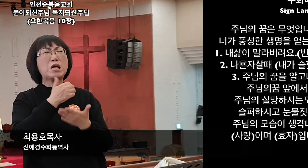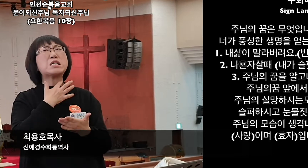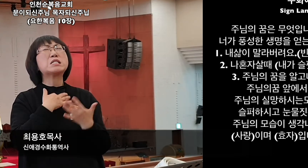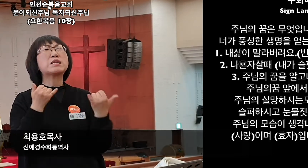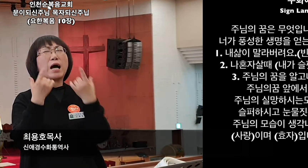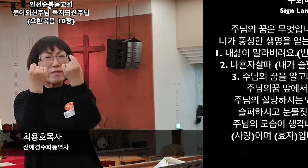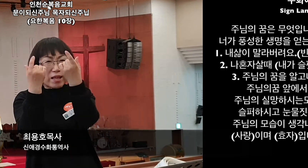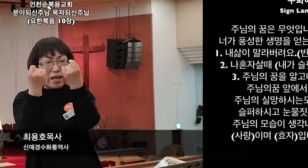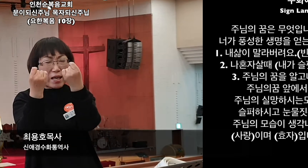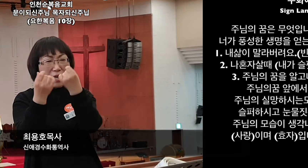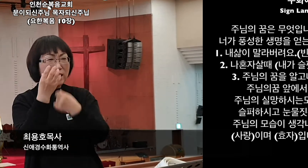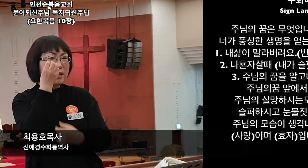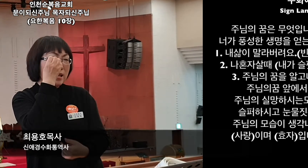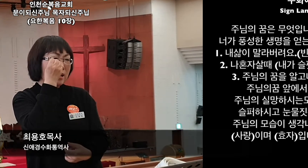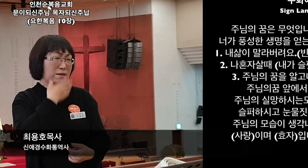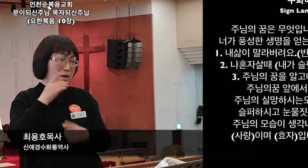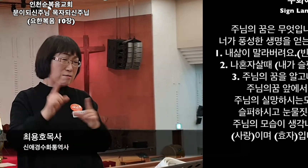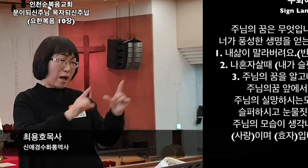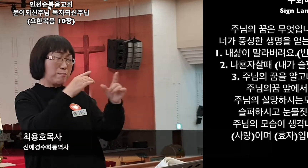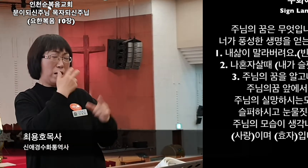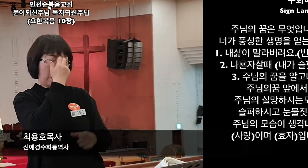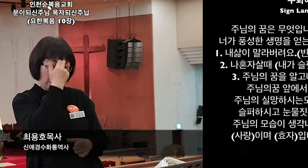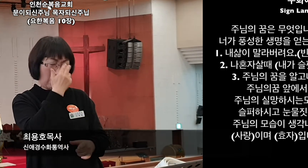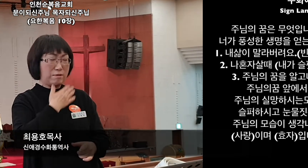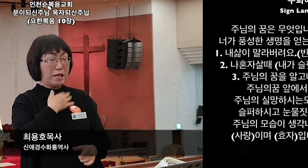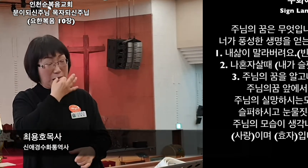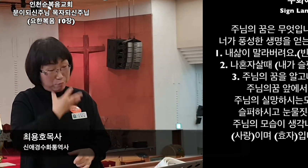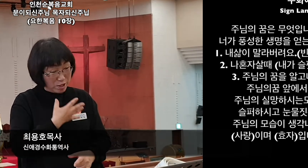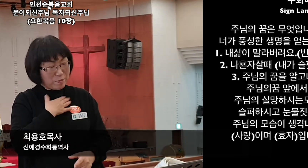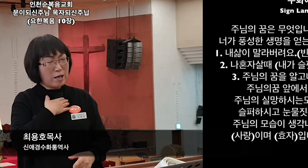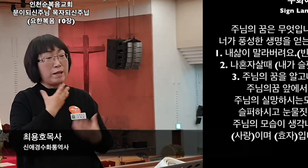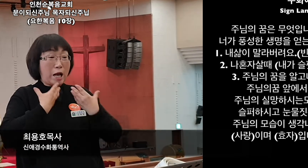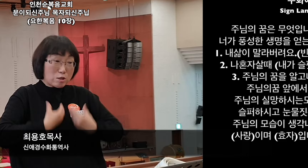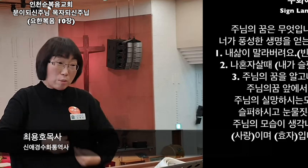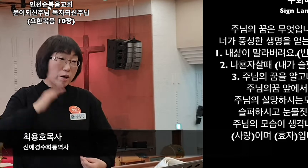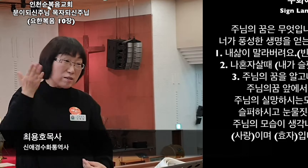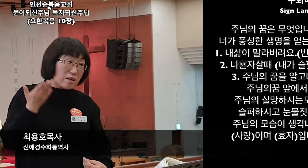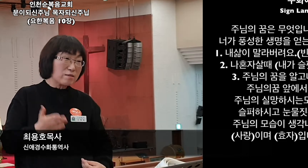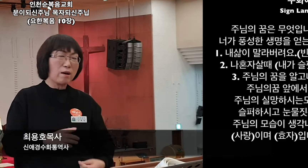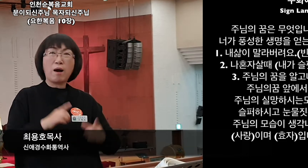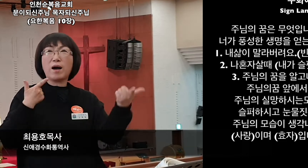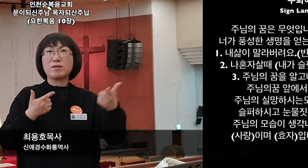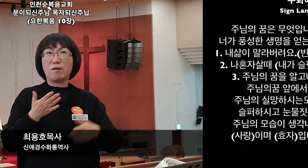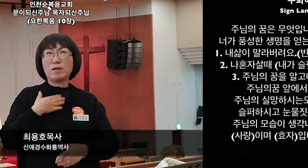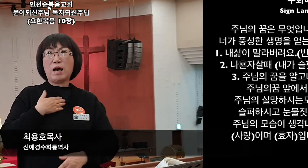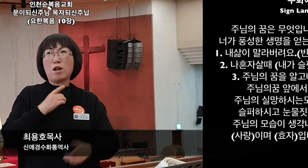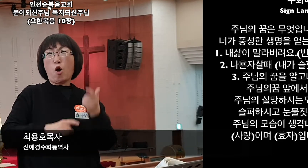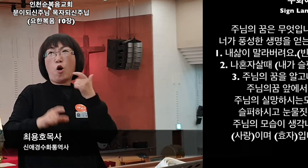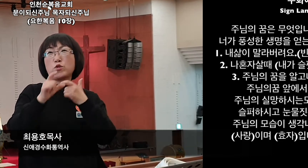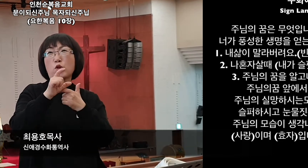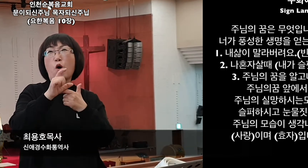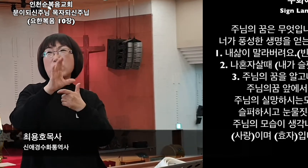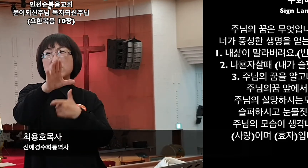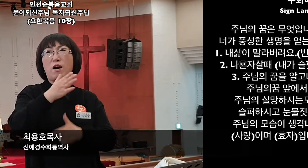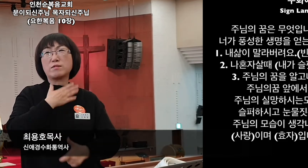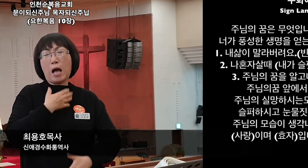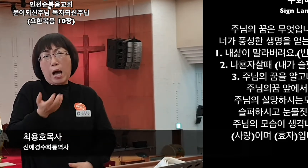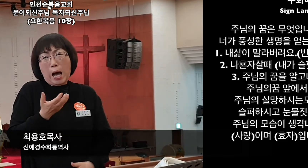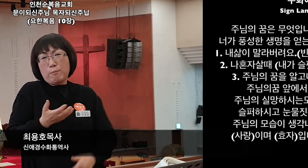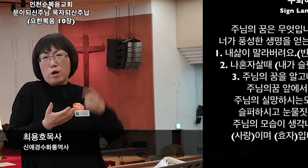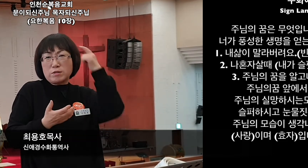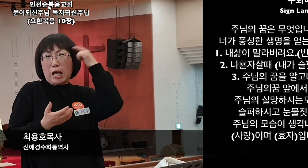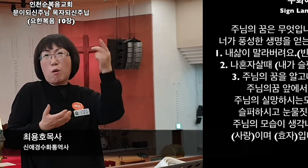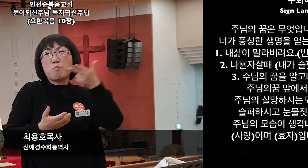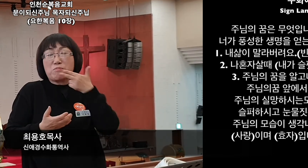죄스럽습니다. 이상하죠? 내 삶이 가난하고 내 삶이 힘들면 내가 절망해야 되는데, 아니에요. 나는 더 이상 나 아픈 게 생각